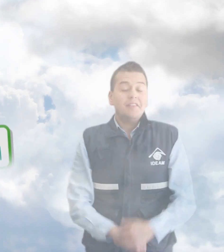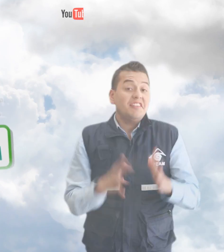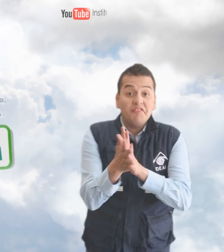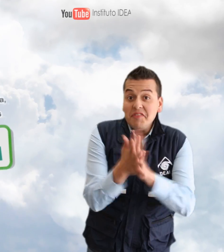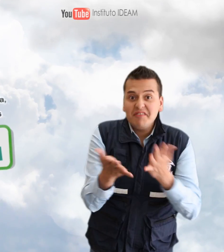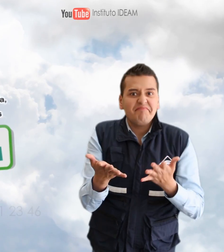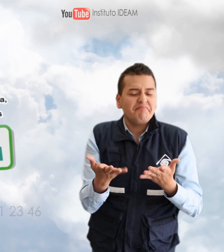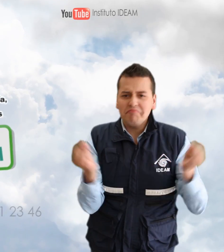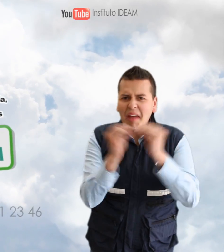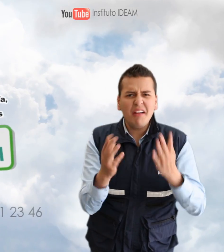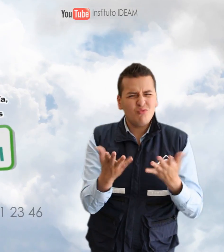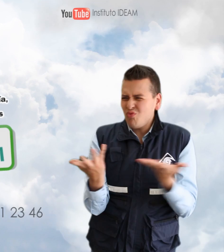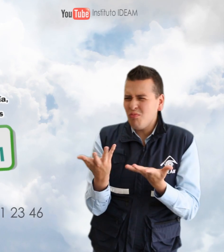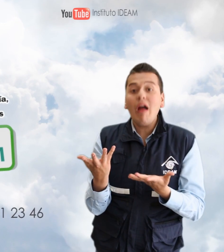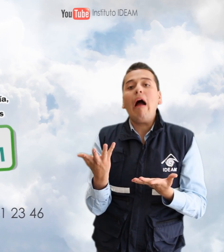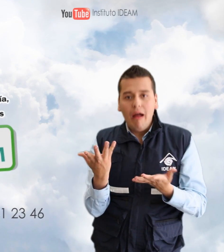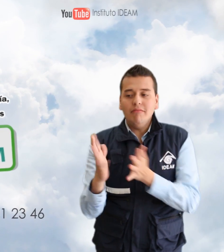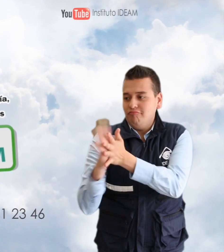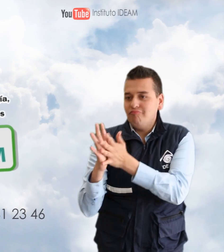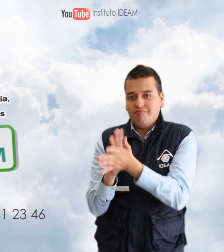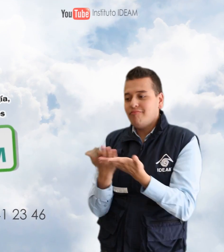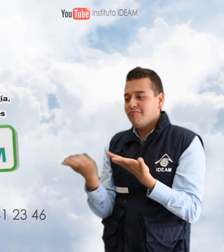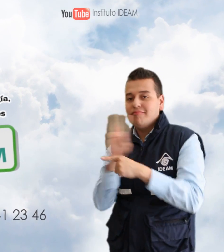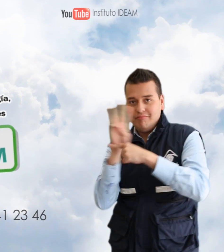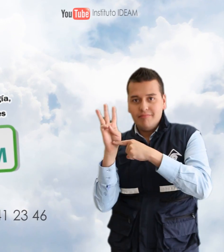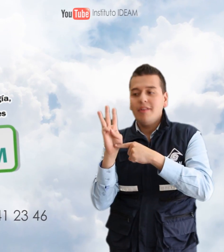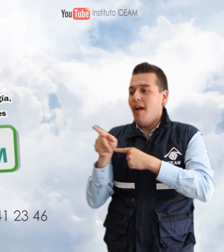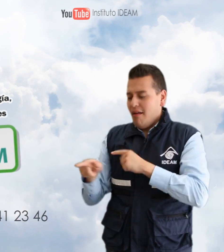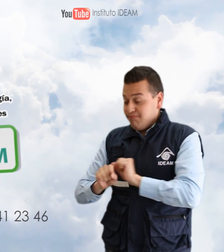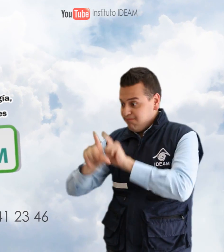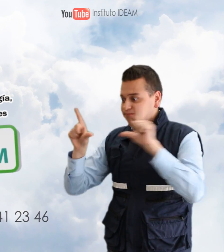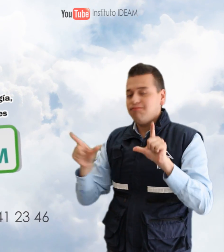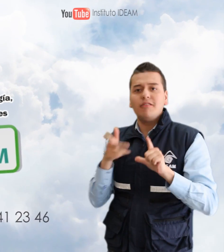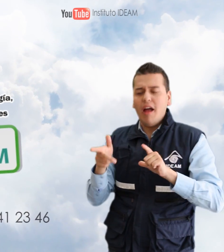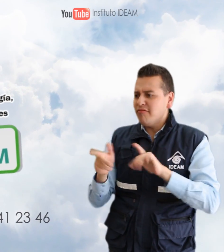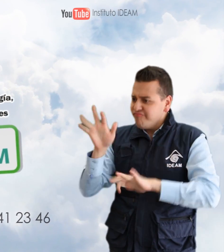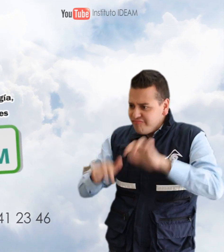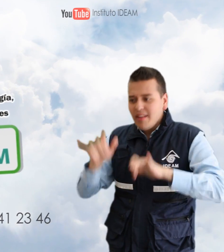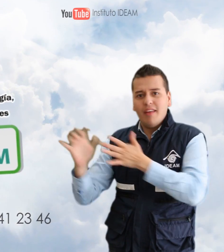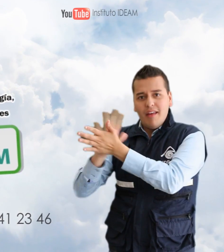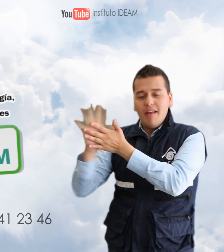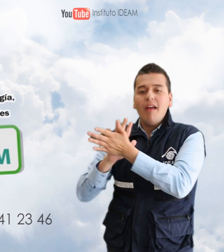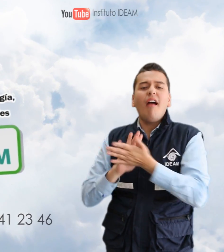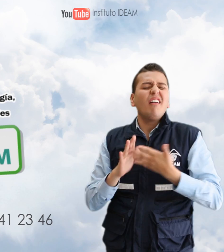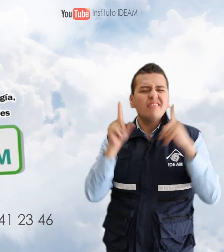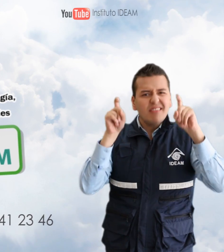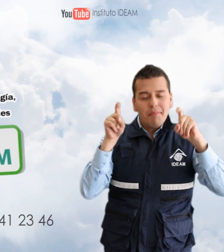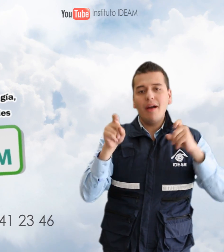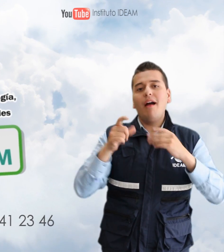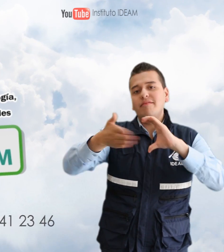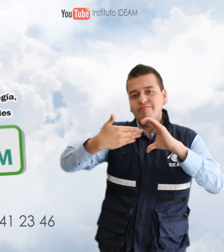Recuerde que para mayor información usted puede ingresar a la página de internet www.ideam.gov.co en nuestra sección